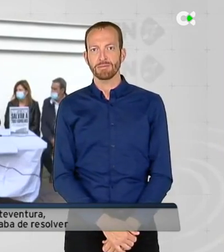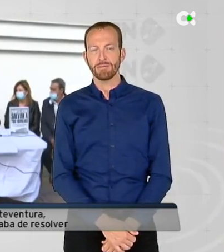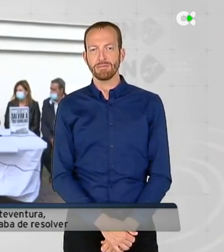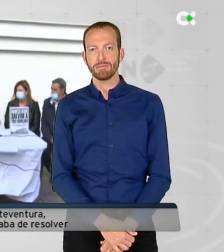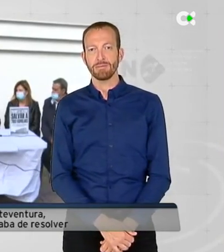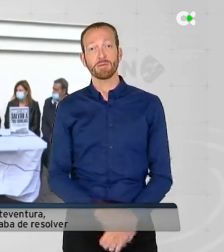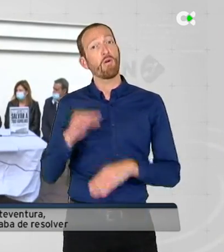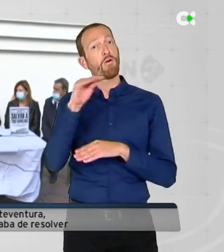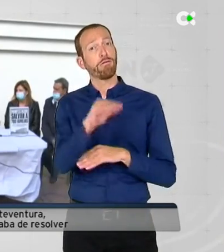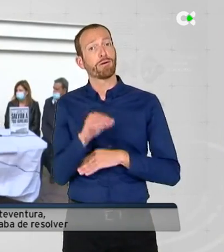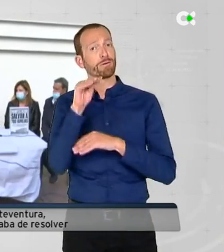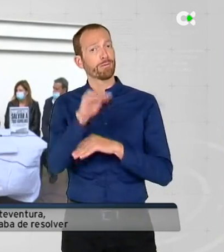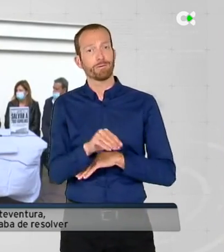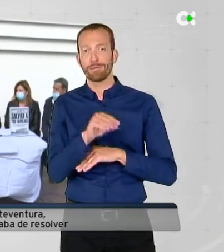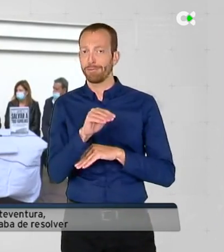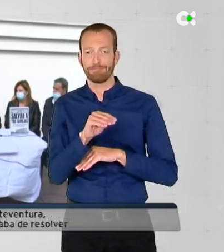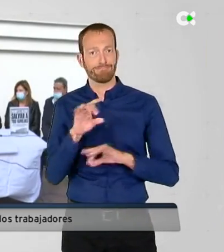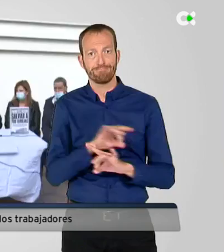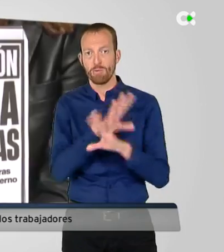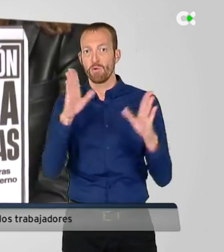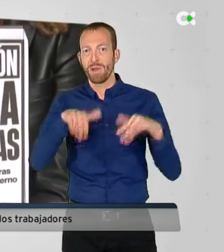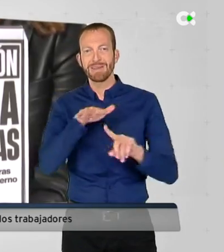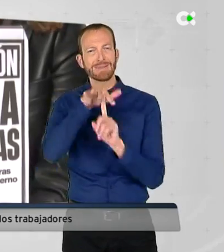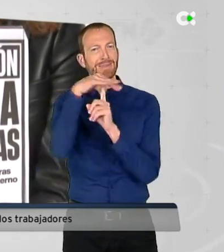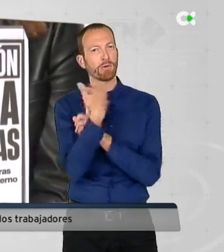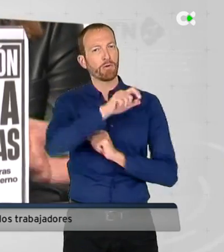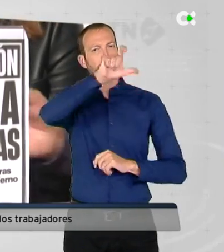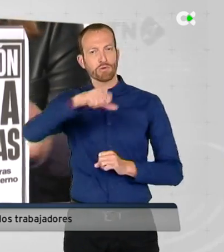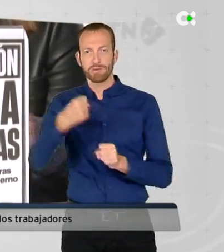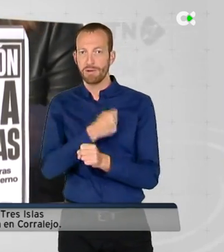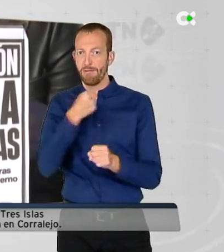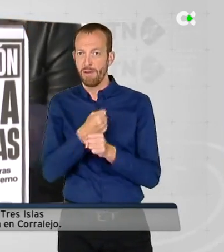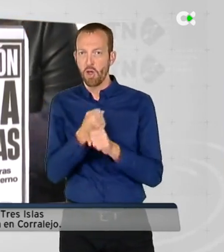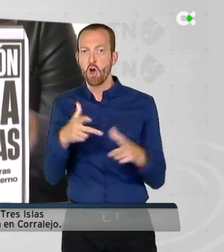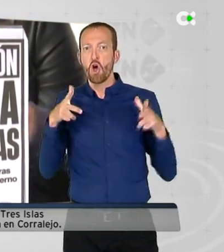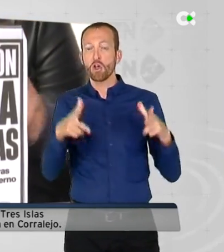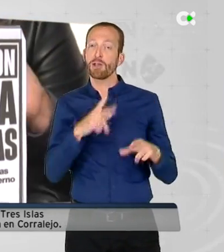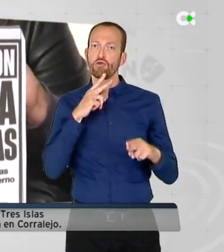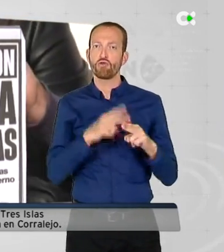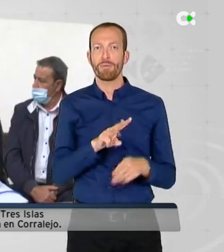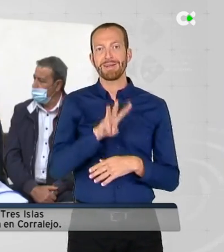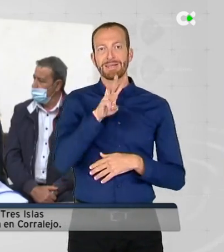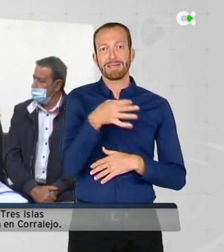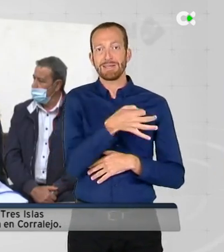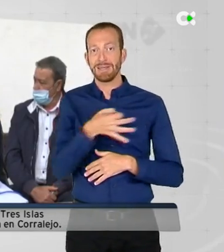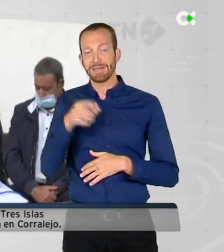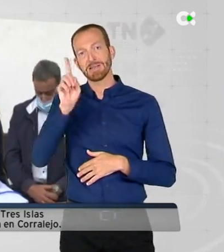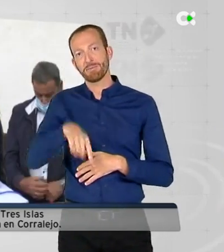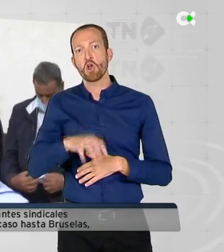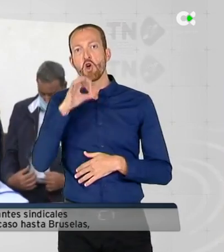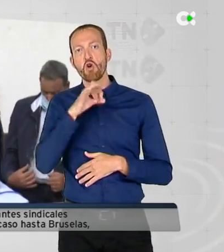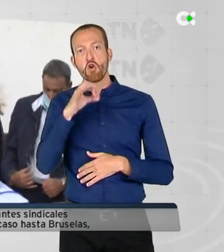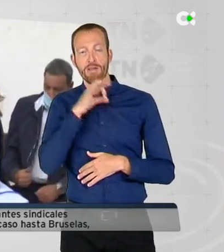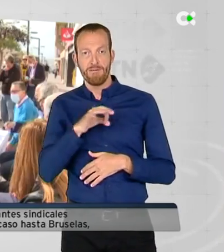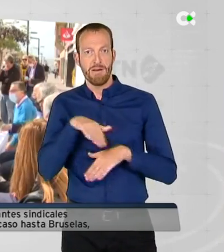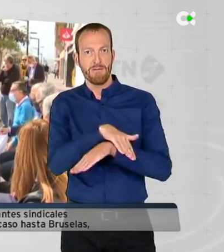Y en Fuerteventura tampoco se acaba de resolver la situación de los trabajadores del Hotel Tres Islas y Oliva Beach en Corralejo.